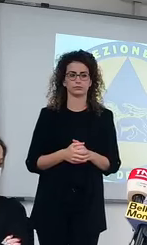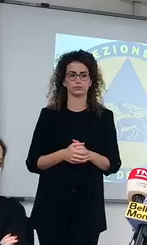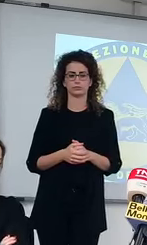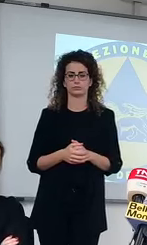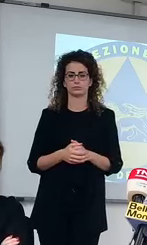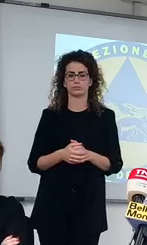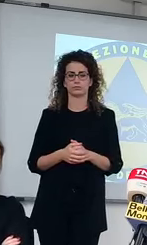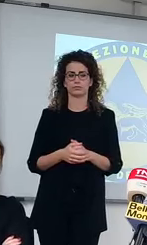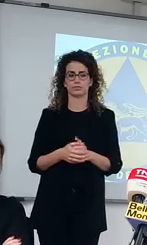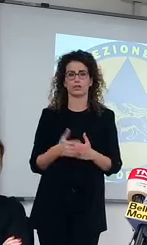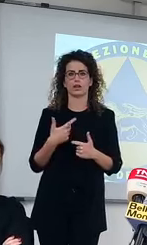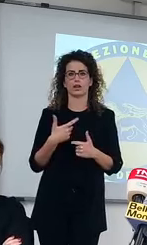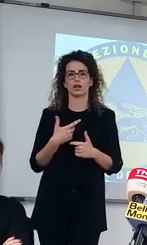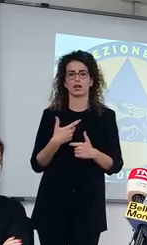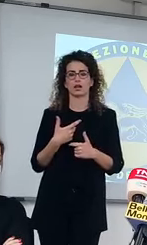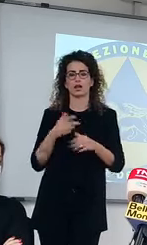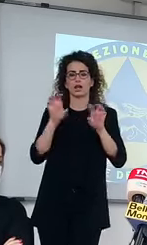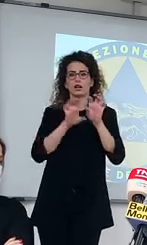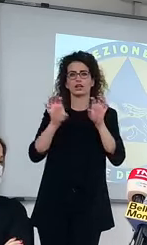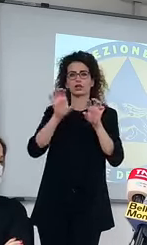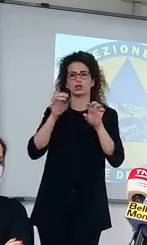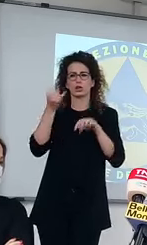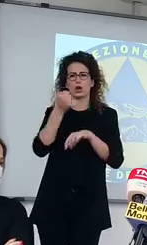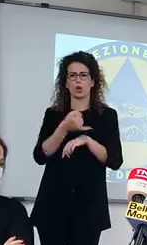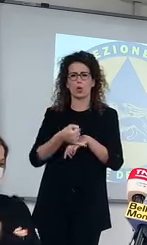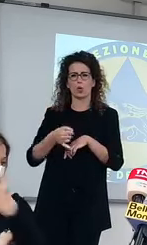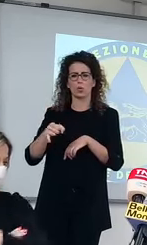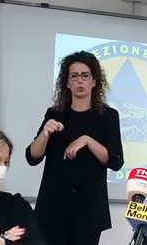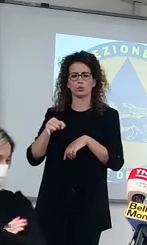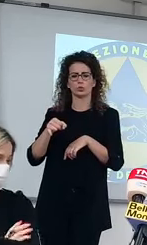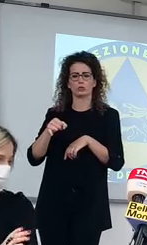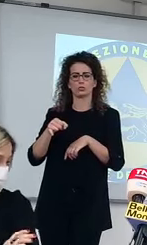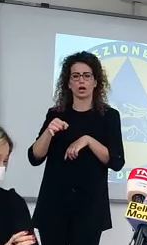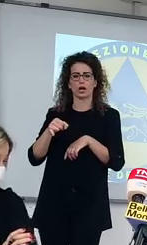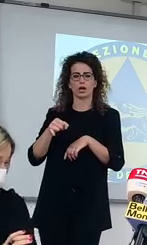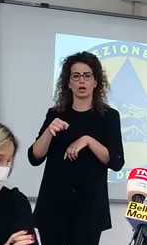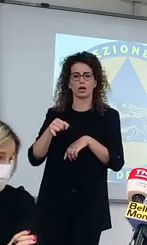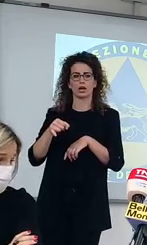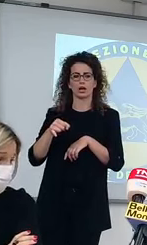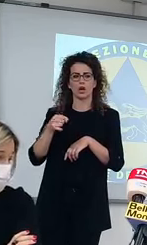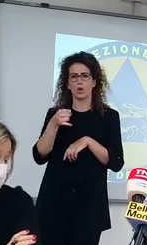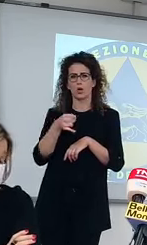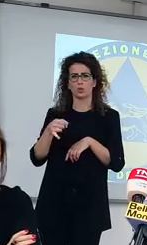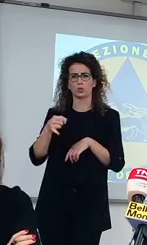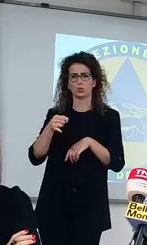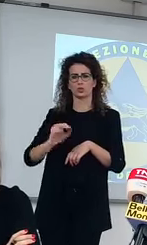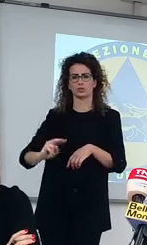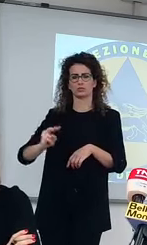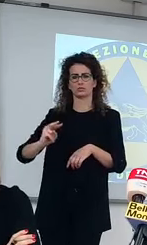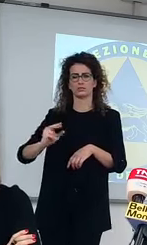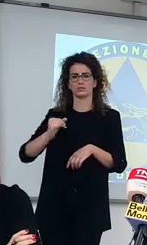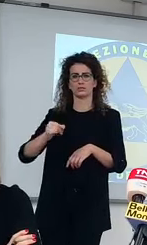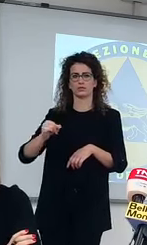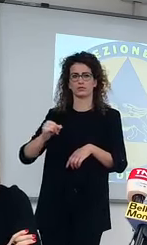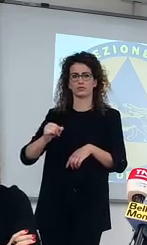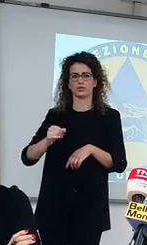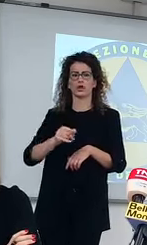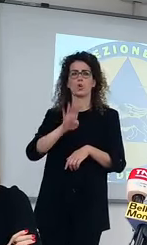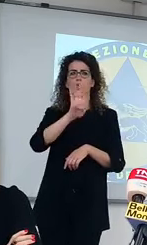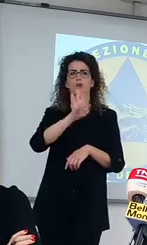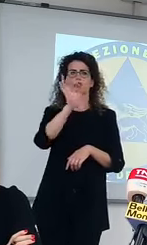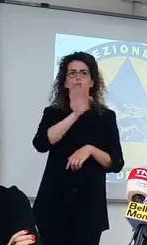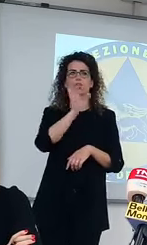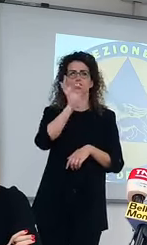Beh, siamo la penultima regione, se non la ultima, per percentuale. Sì, però... Noi siamo al